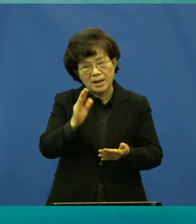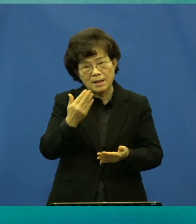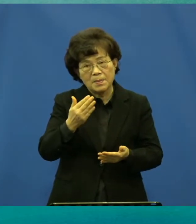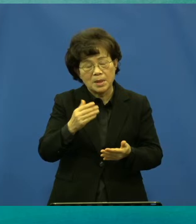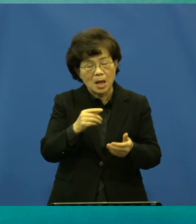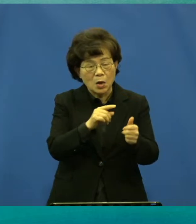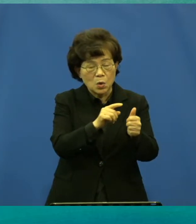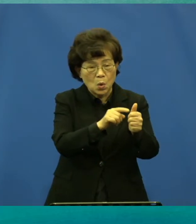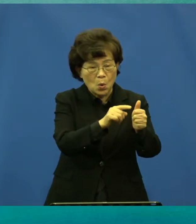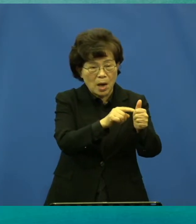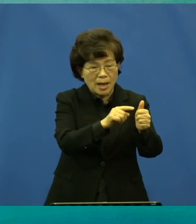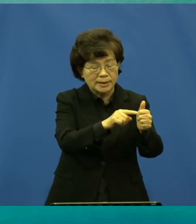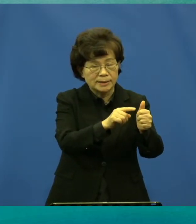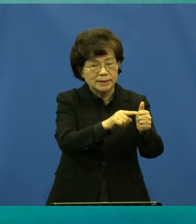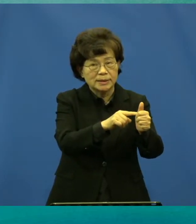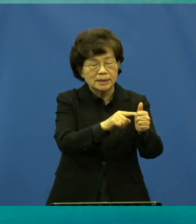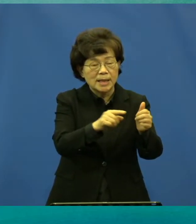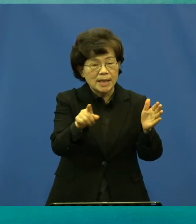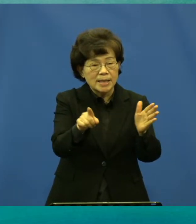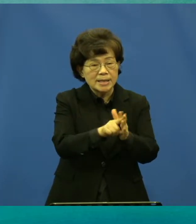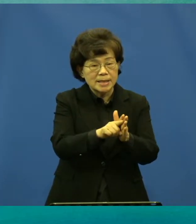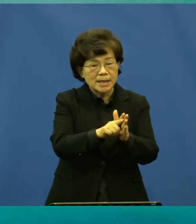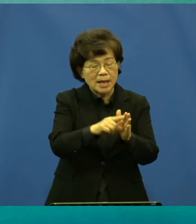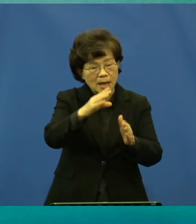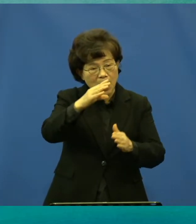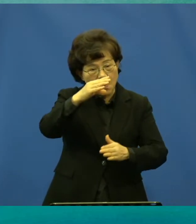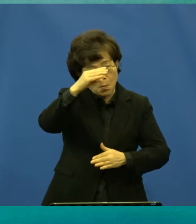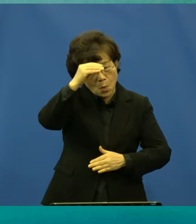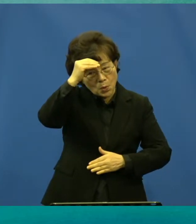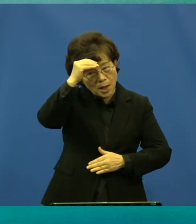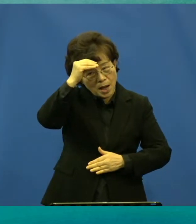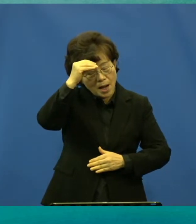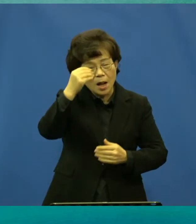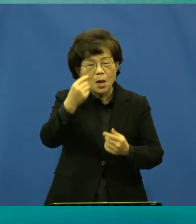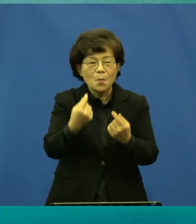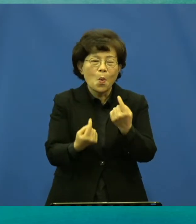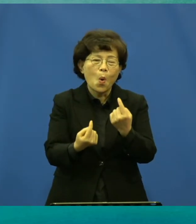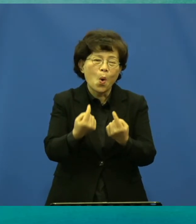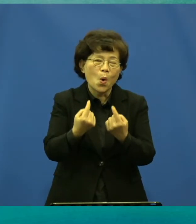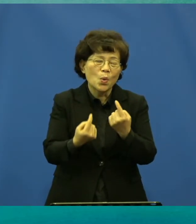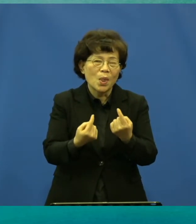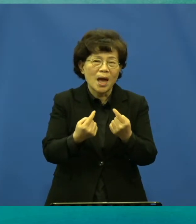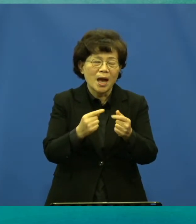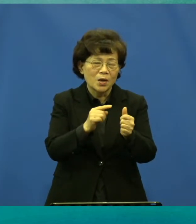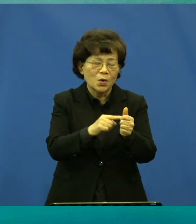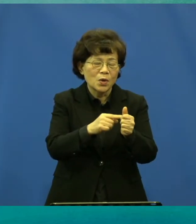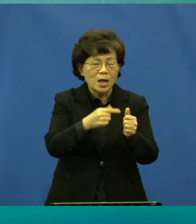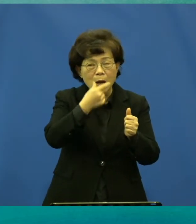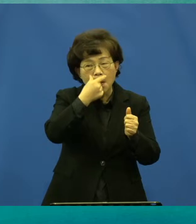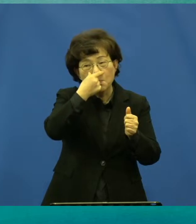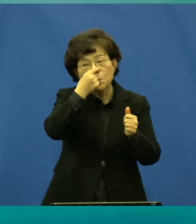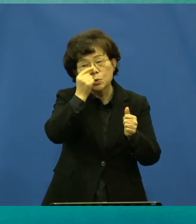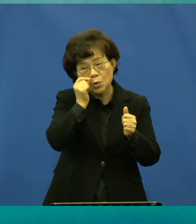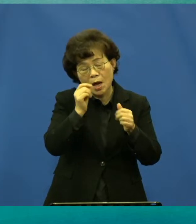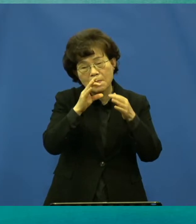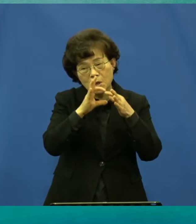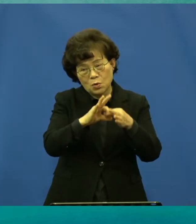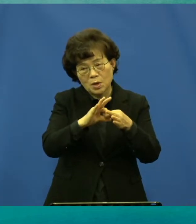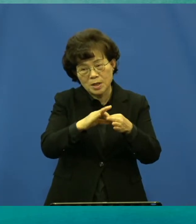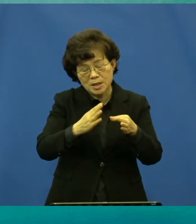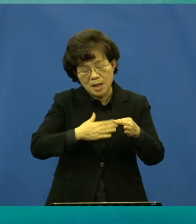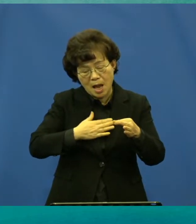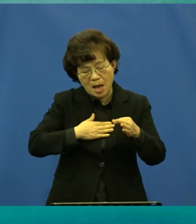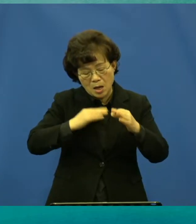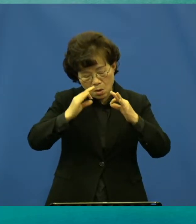요나는 신앙의 모델로 보기보다는 요나의 부족한 부분을 통해서 우리의 모습을